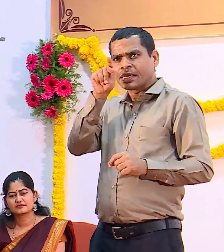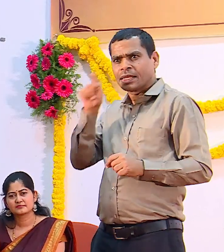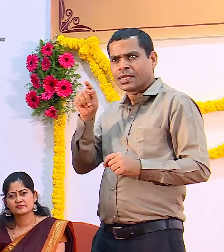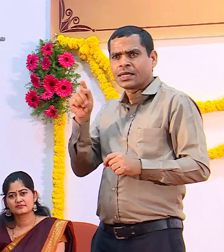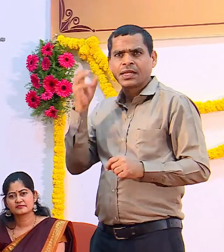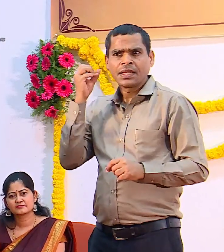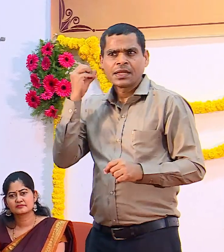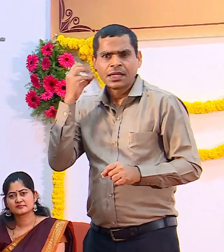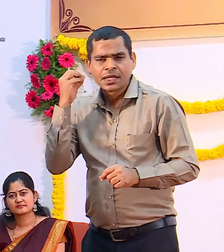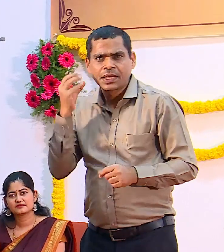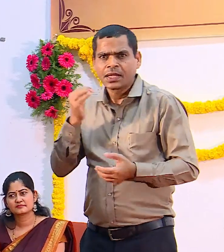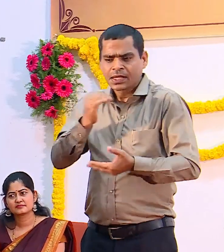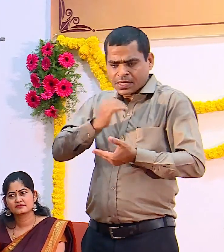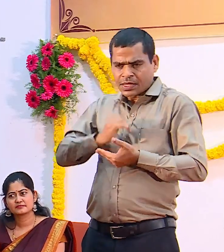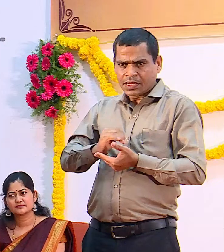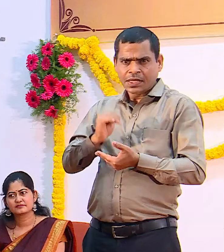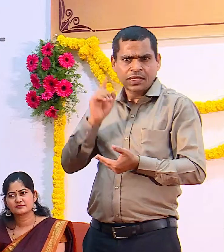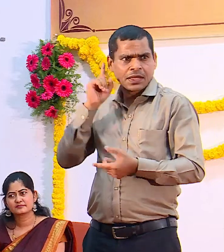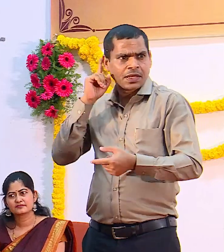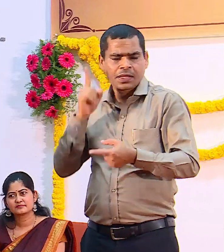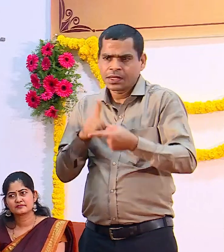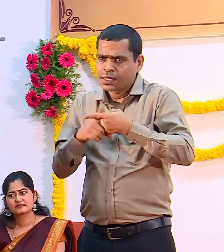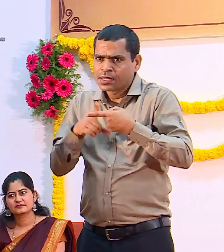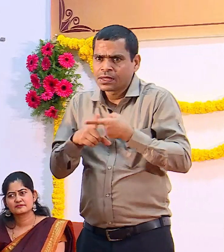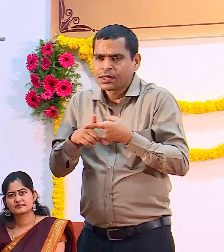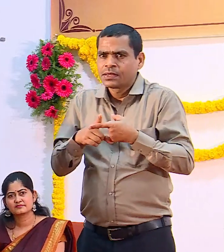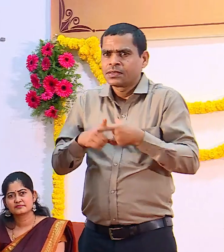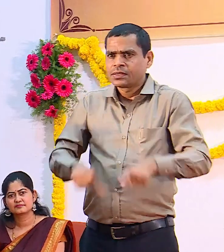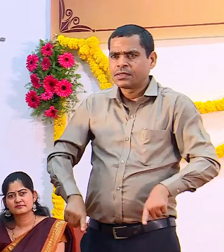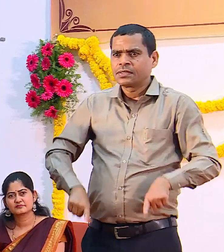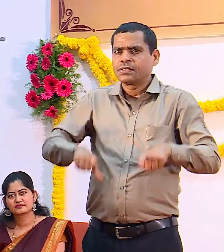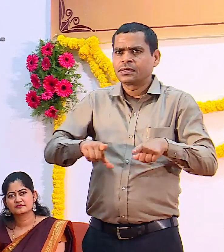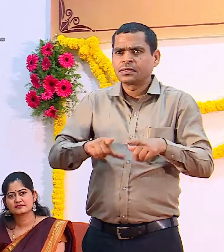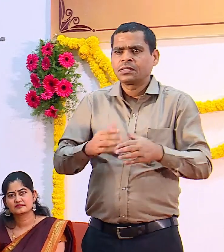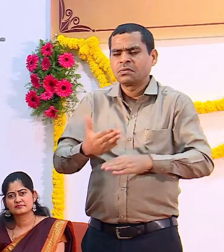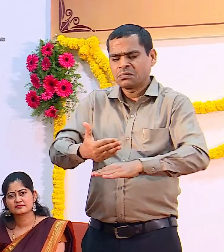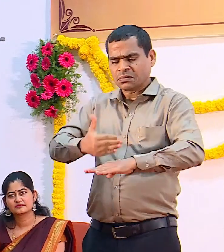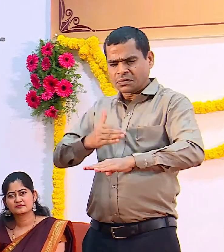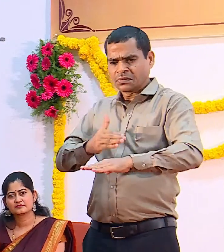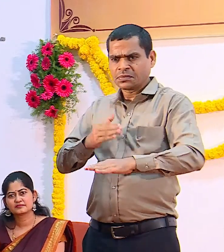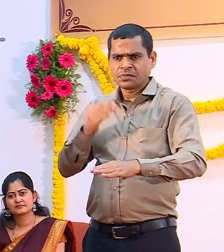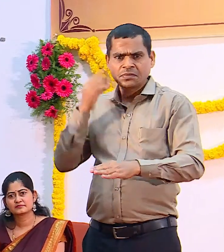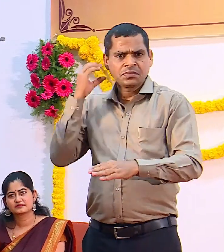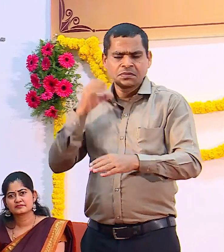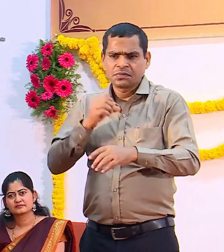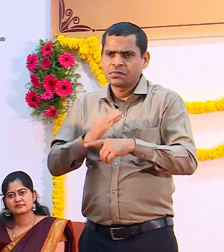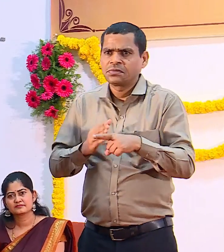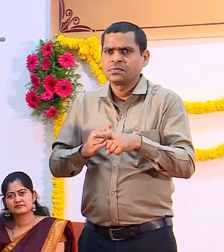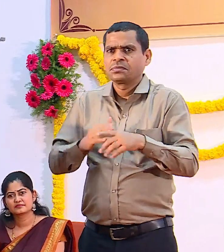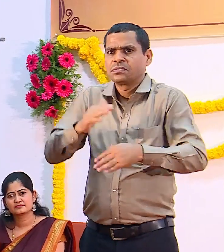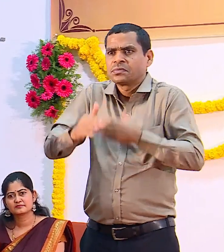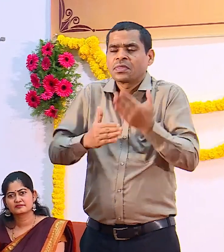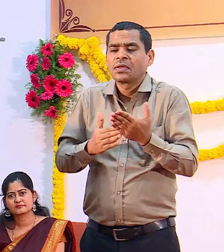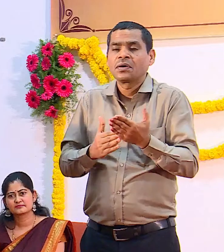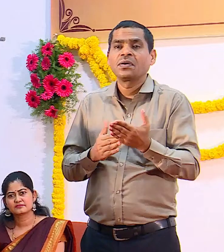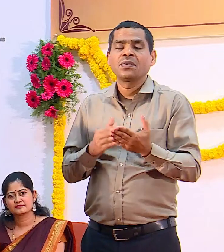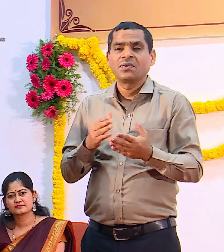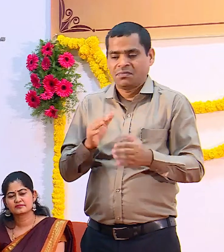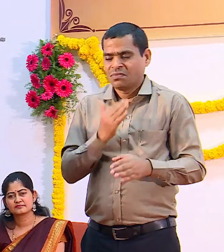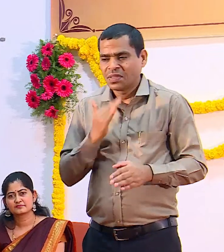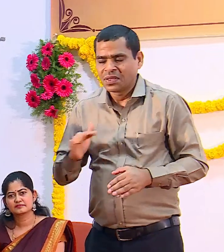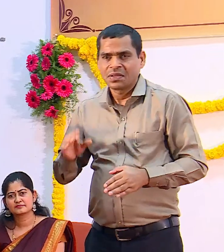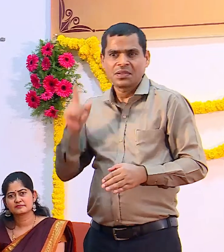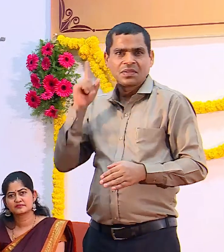हियरिंग लॉस ड्यूरिंग देयर लाइफ और अर्ली इन द लाइफ। और किसी बच्चे में अगर हियरिंग लॉस होता है तो